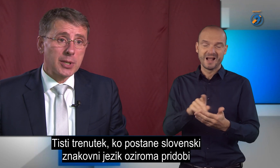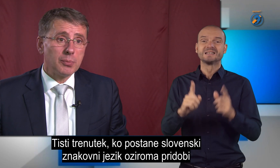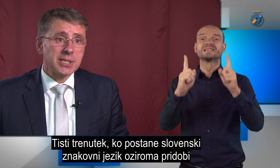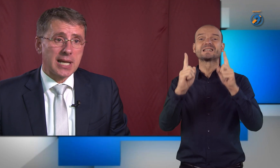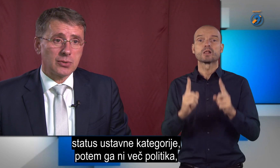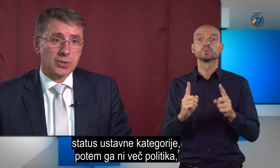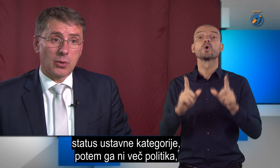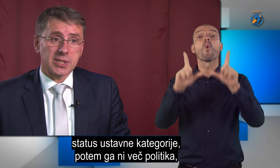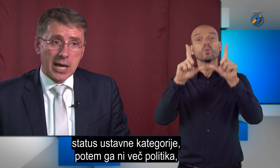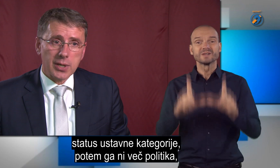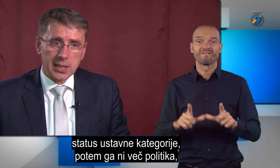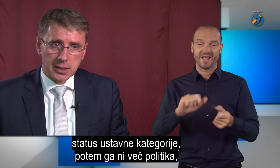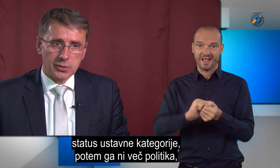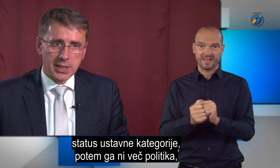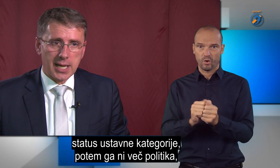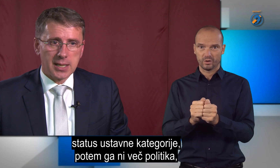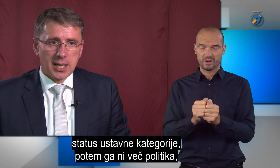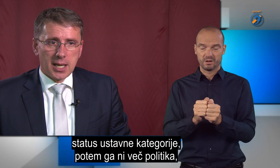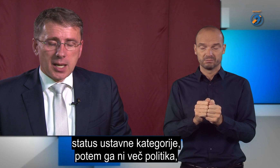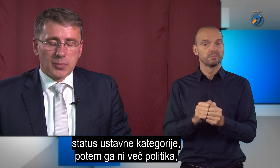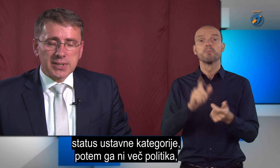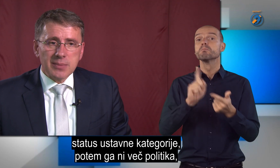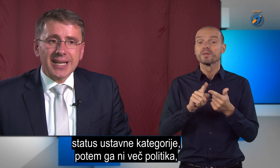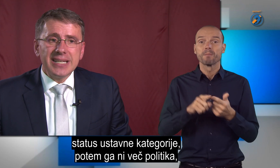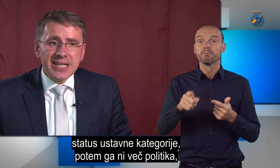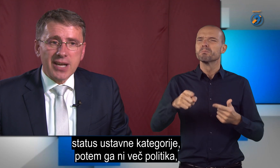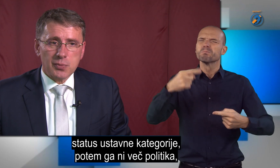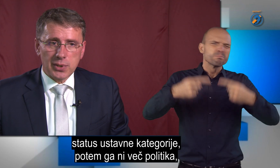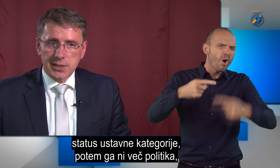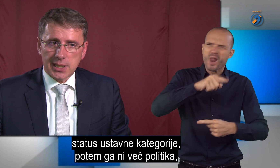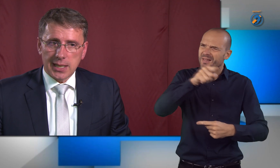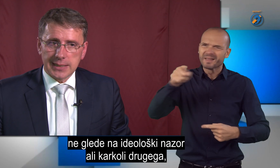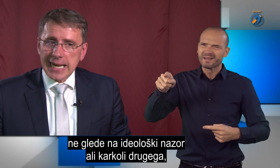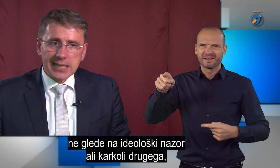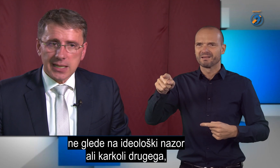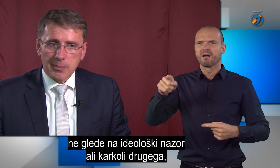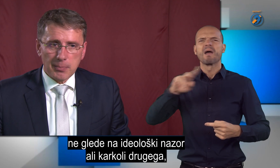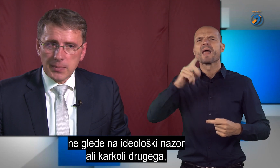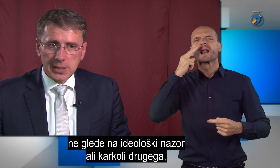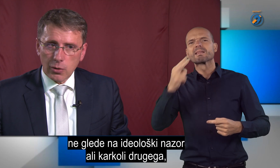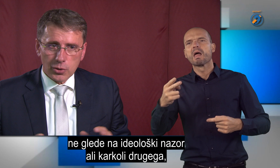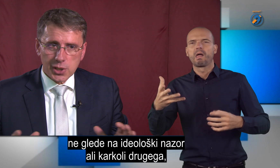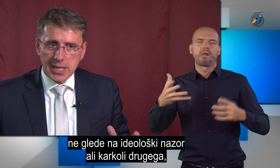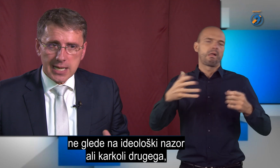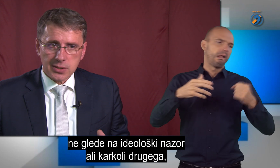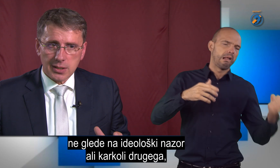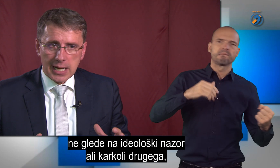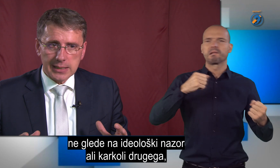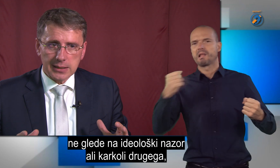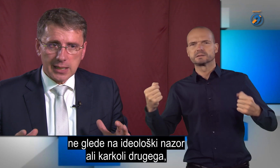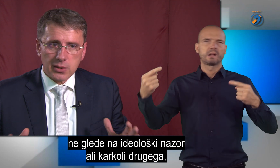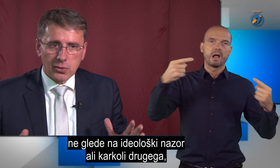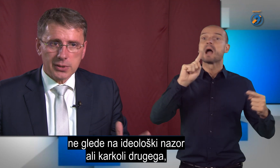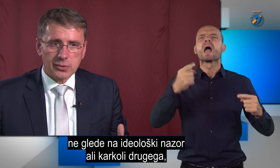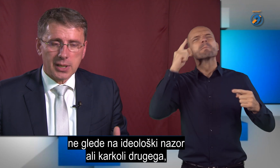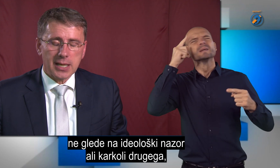oziroma pridobi status ustavne kategorije, potem ga ni več politika, ne glede na ideološki nazor